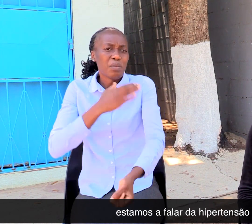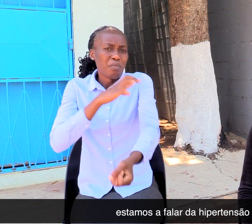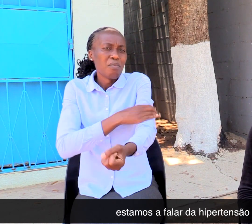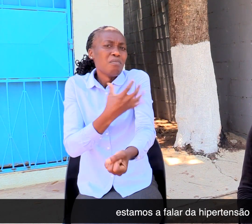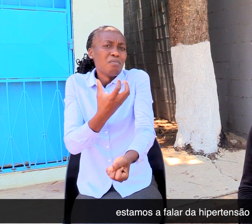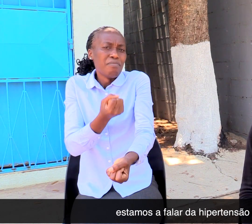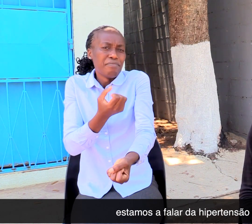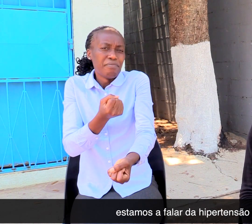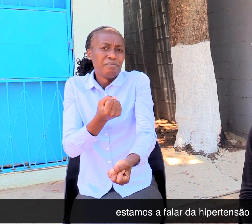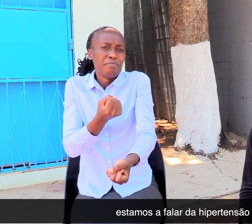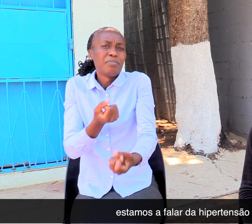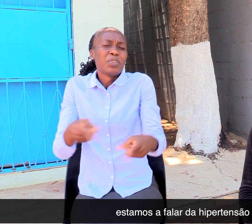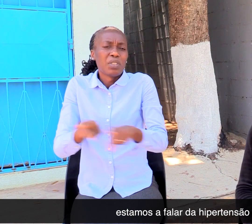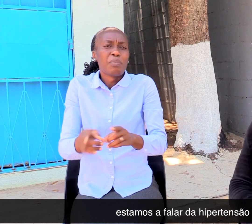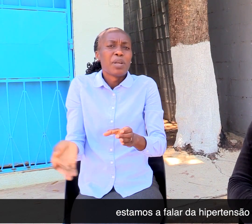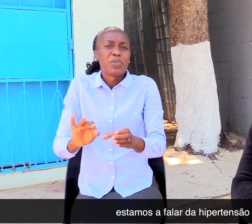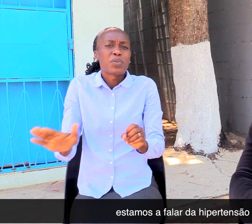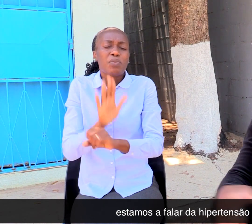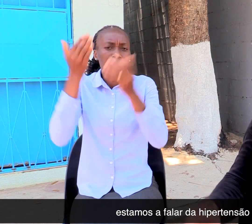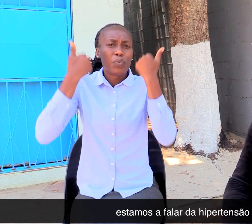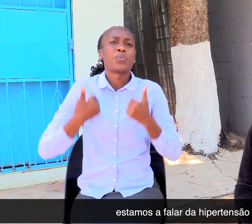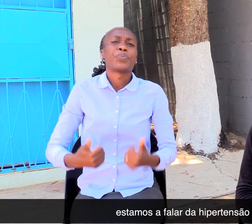da própria diabetes. Então,